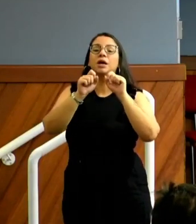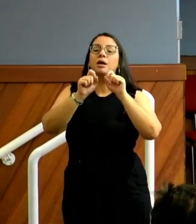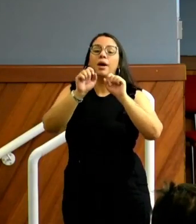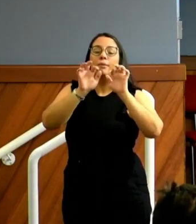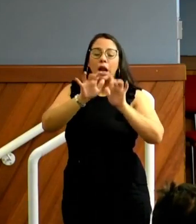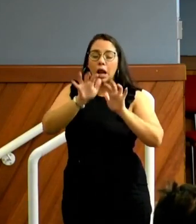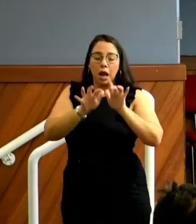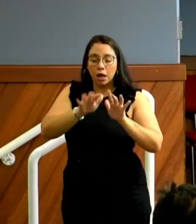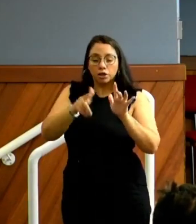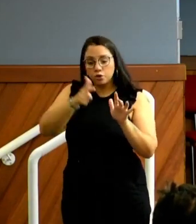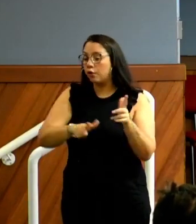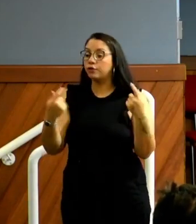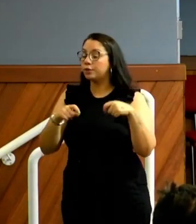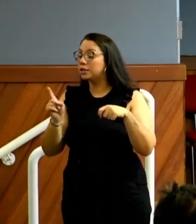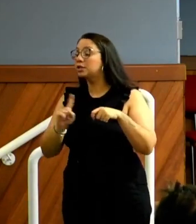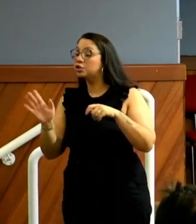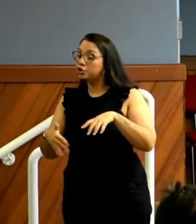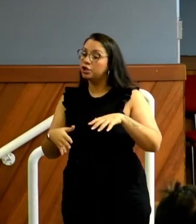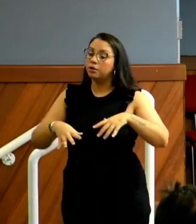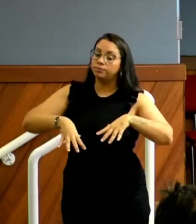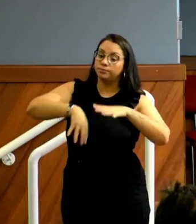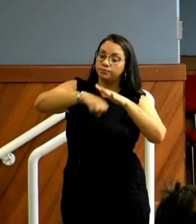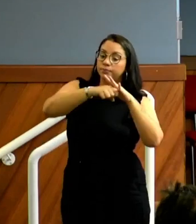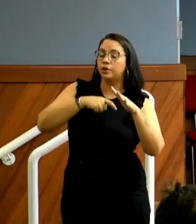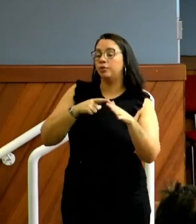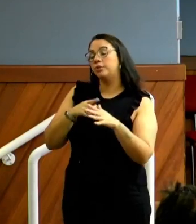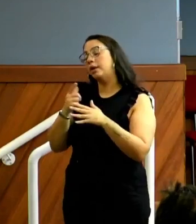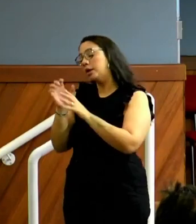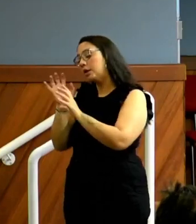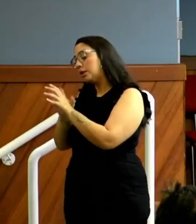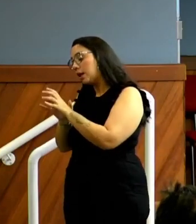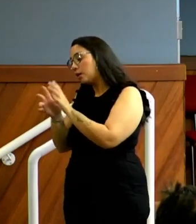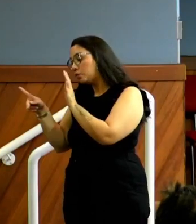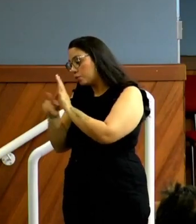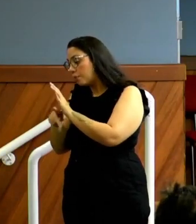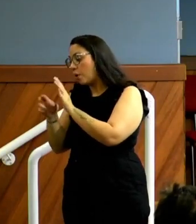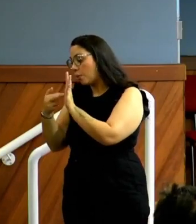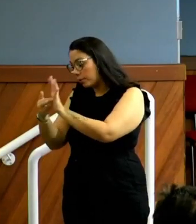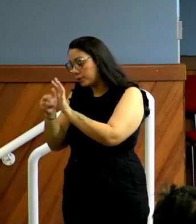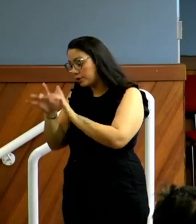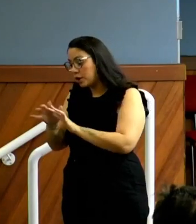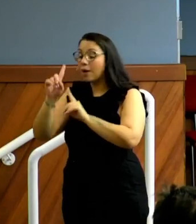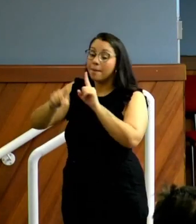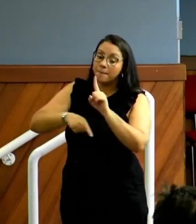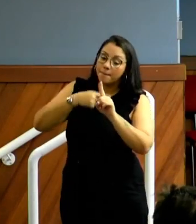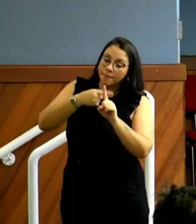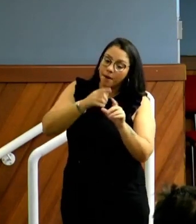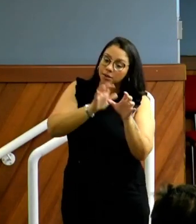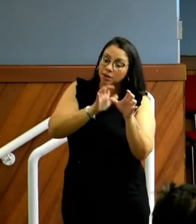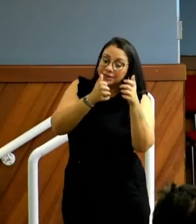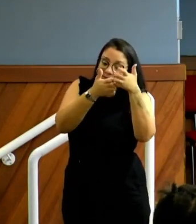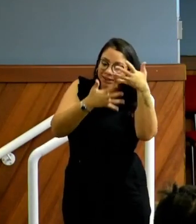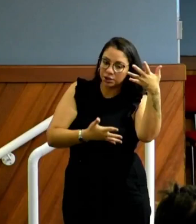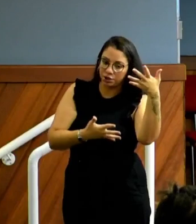direto já a esses dados. Então, vejam, são dois metadados do próprio representante digital e mais os metadados